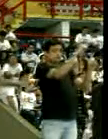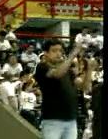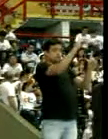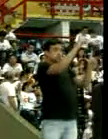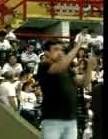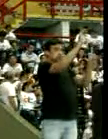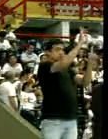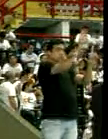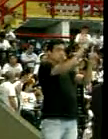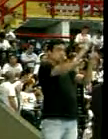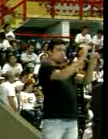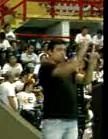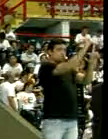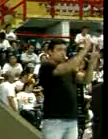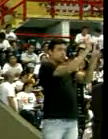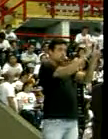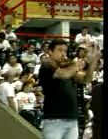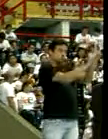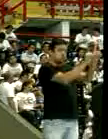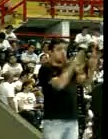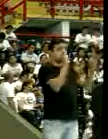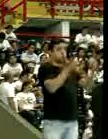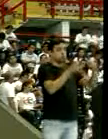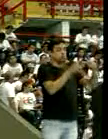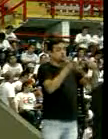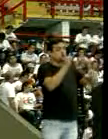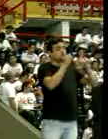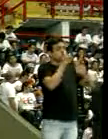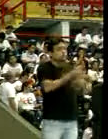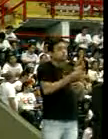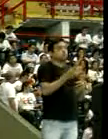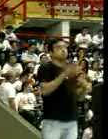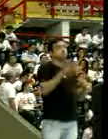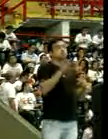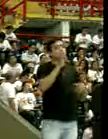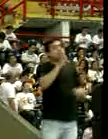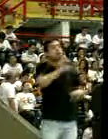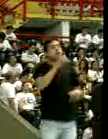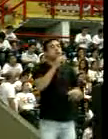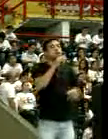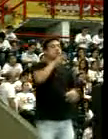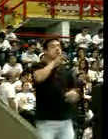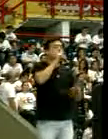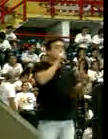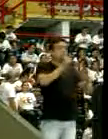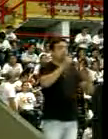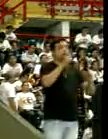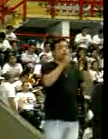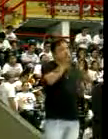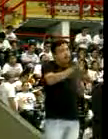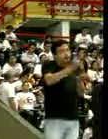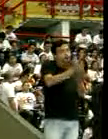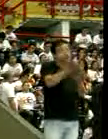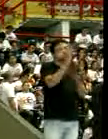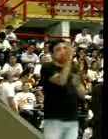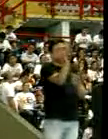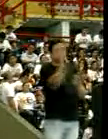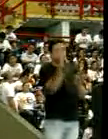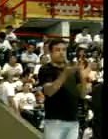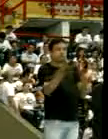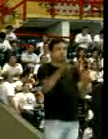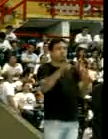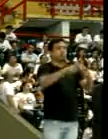está diminuindo na Amazônia. Essa é a boa notícia. Qual é a má notícia? O desmatamento ainda é